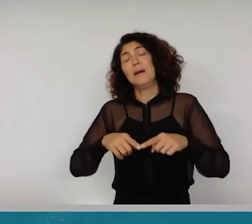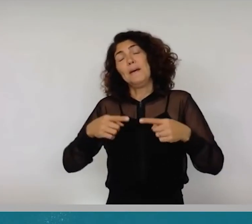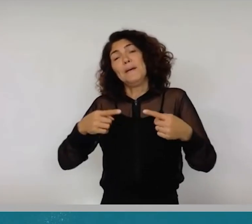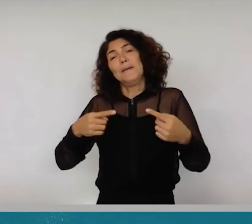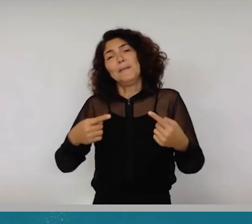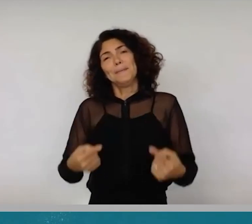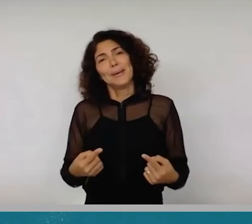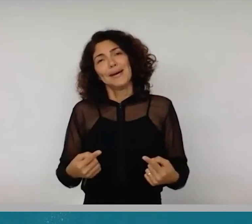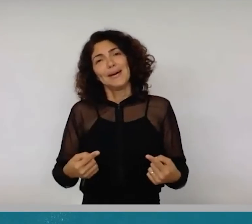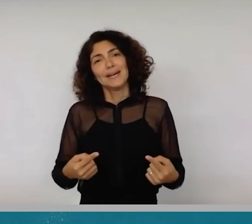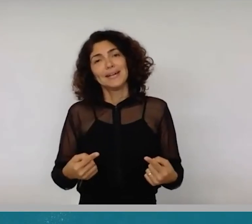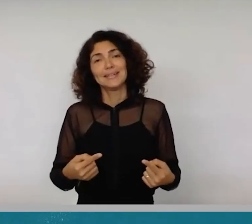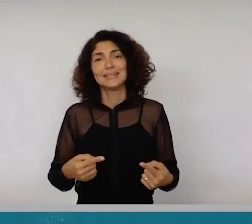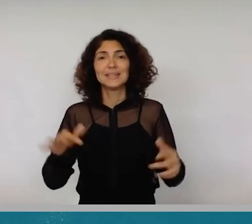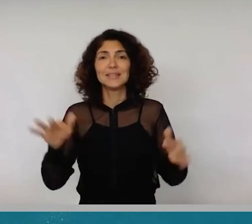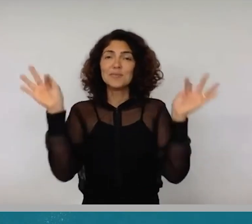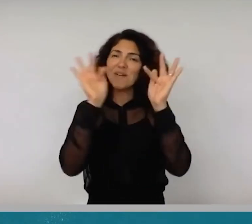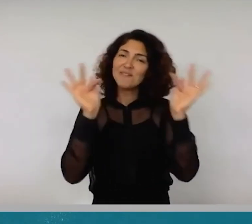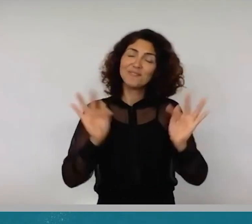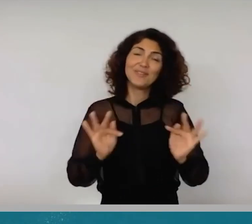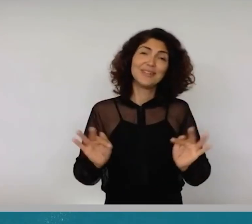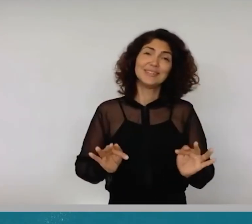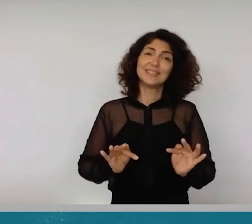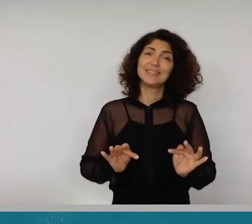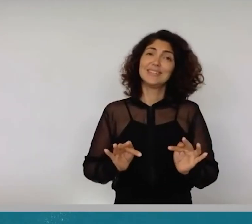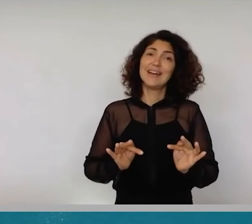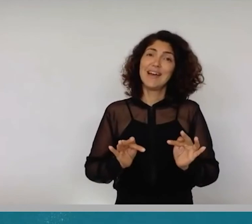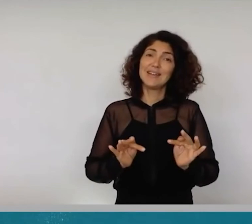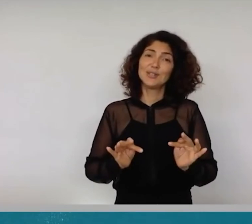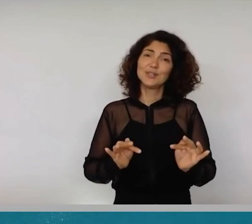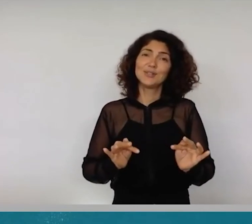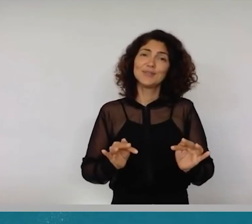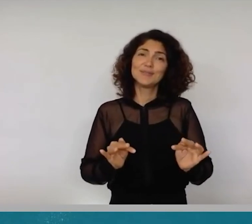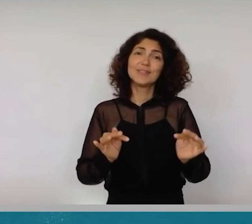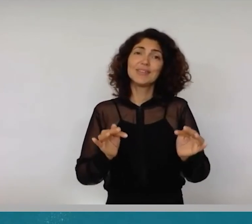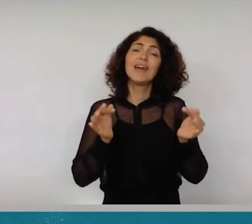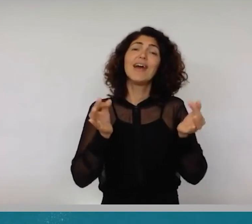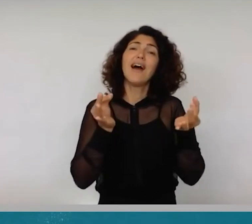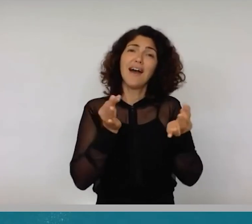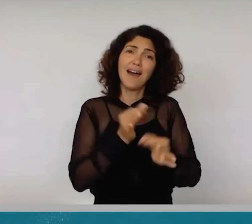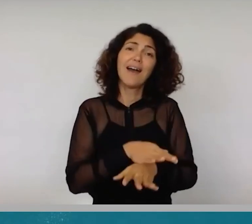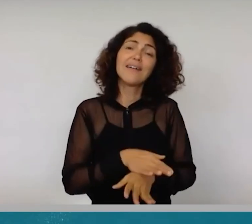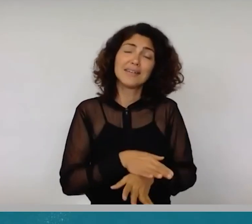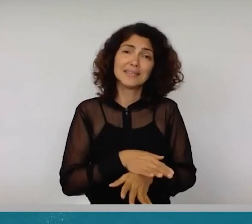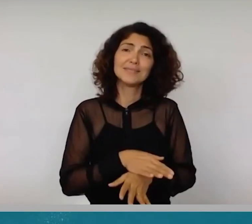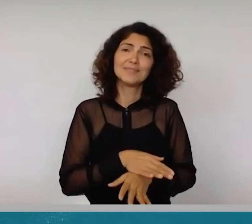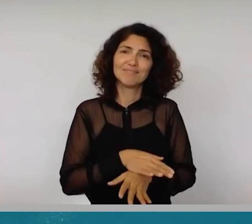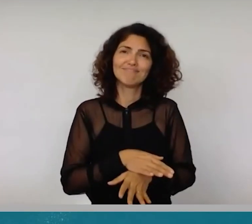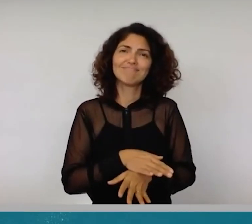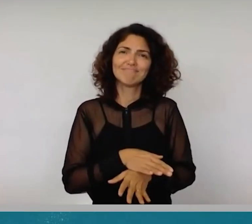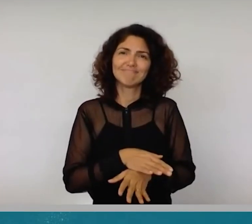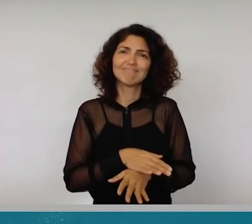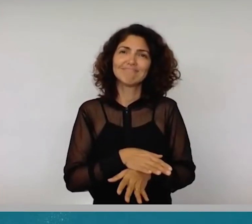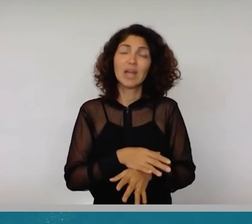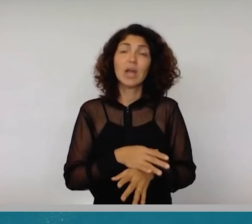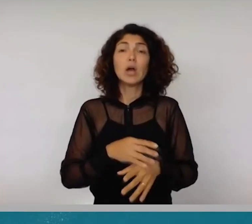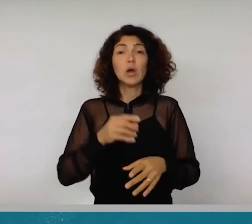casamento, plantavam, edificavam, não é assim? Então, homem depende dessas pequenas alegrias para